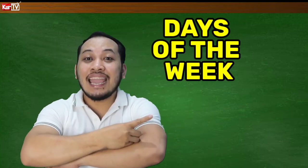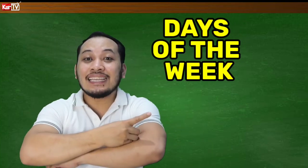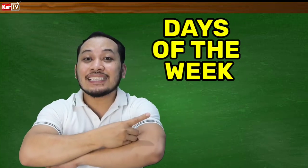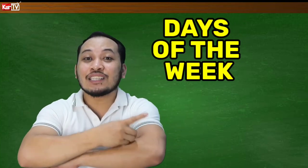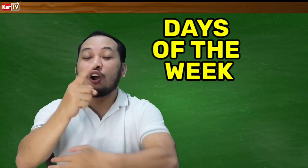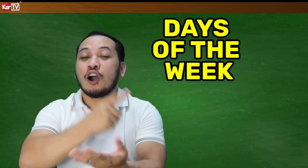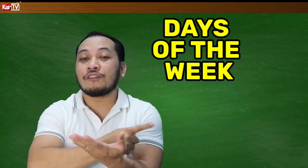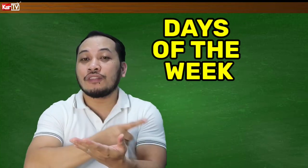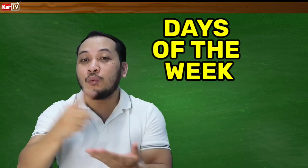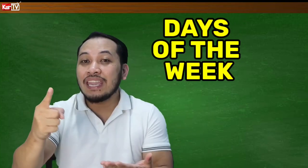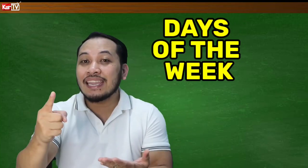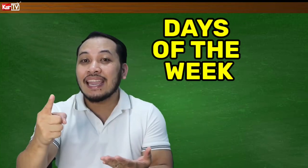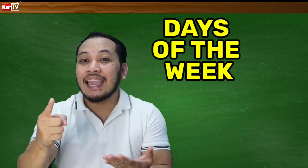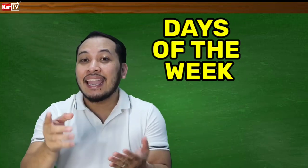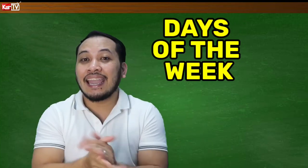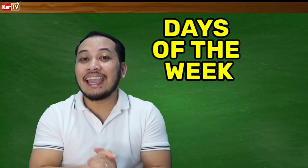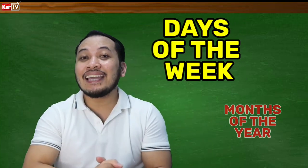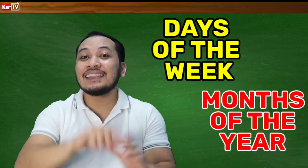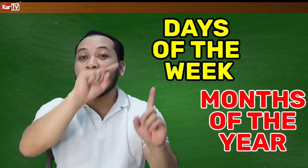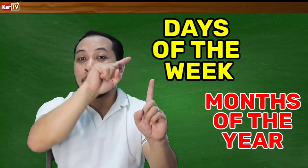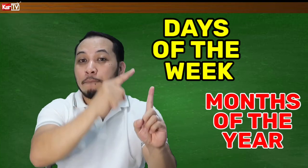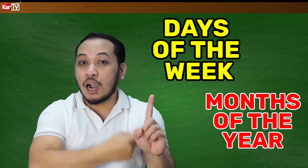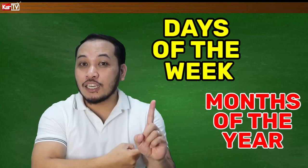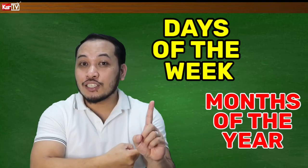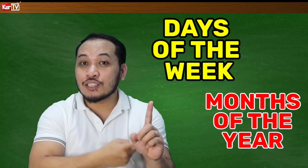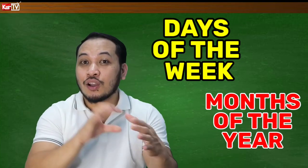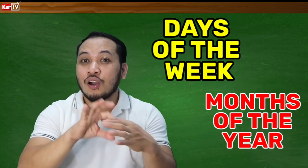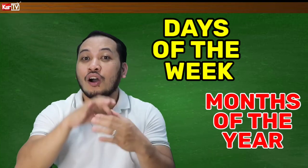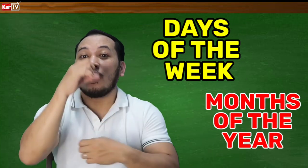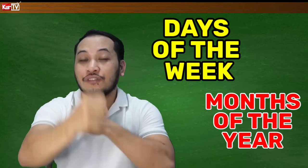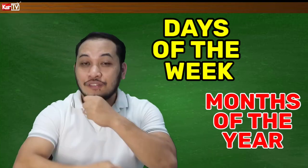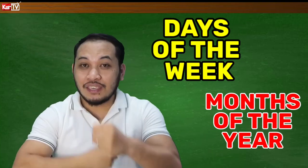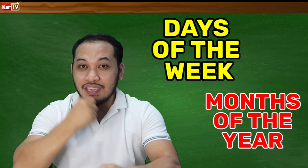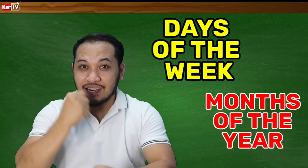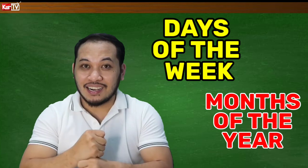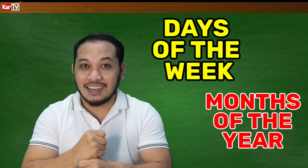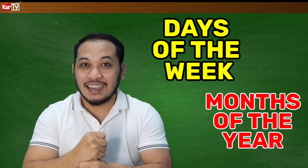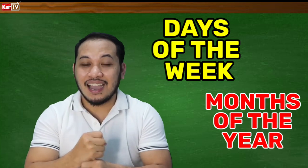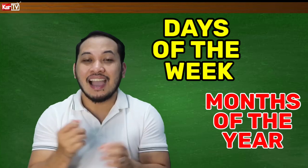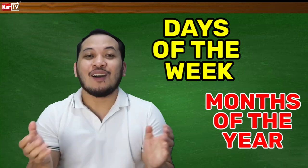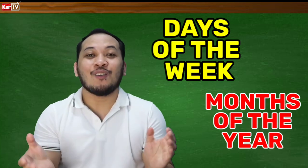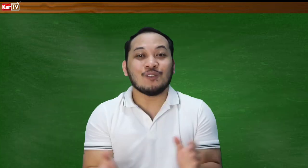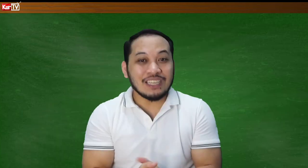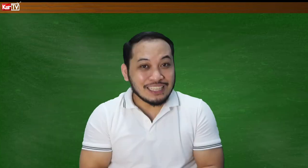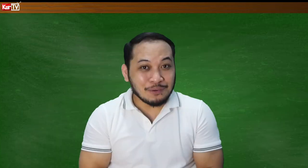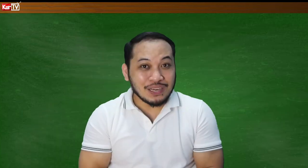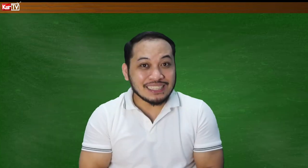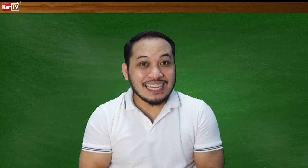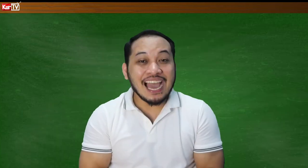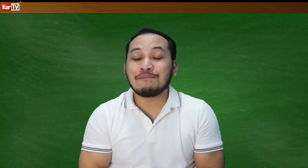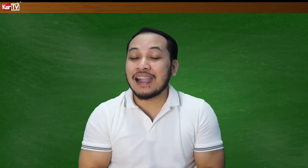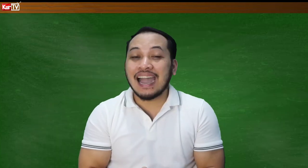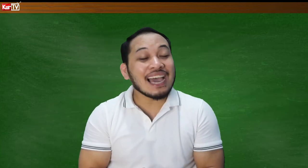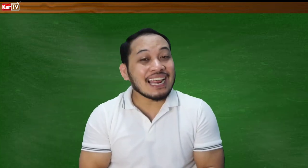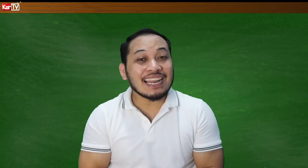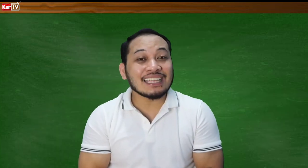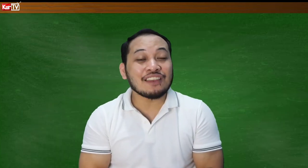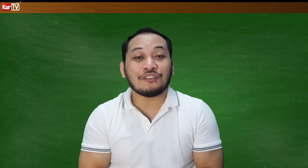days of the week and months of the year. Uulitin po natin, ang pag-aaralan natin for